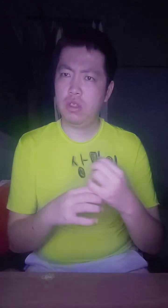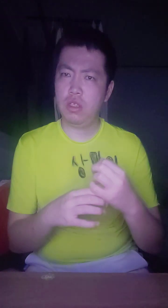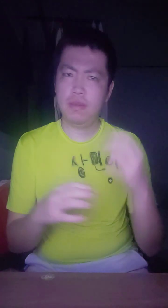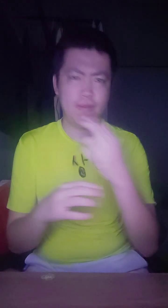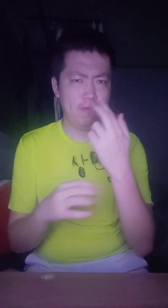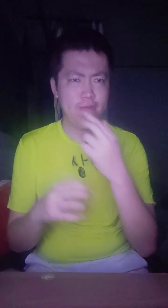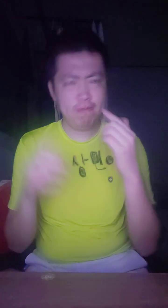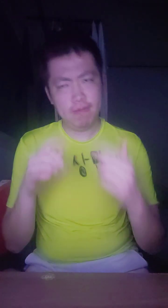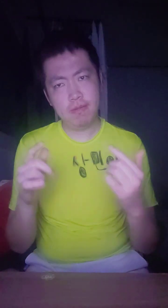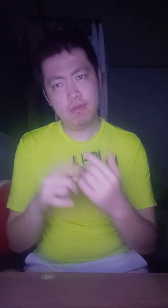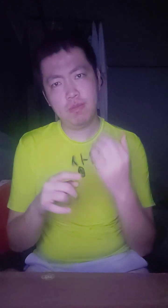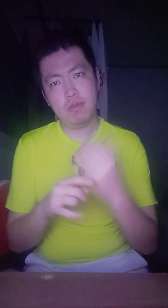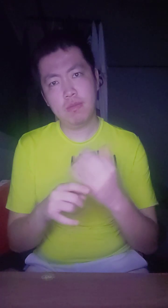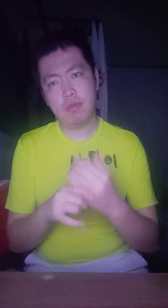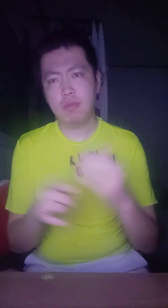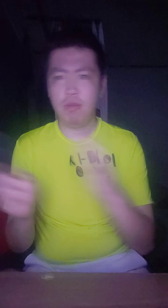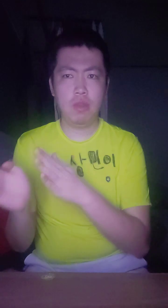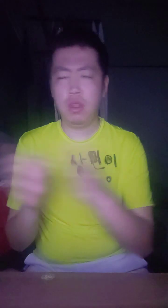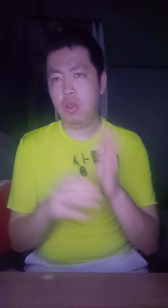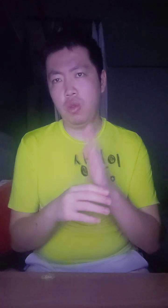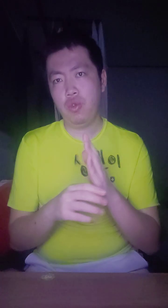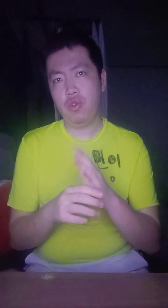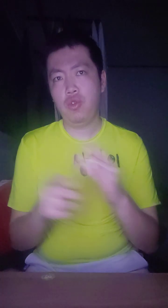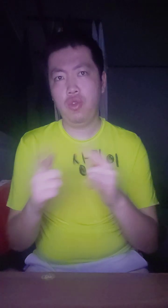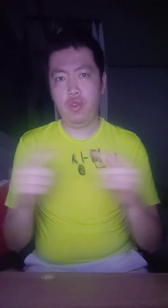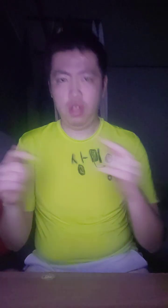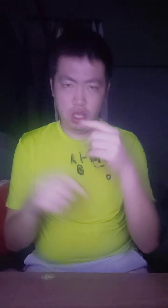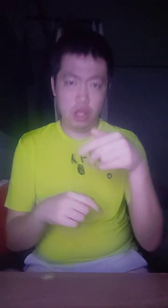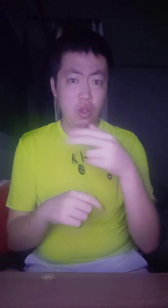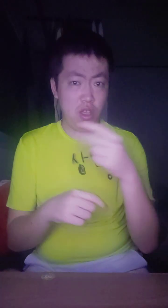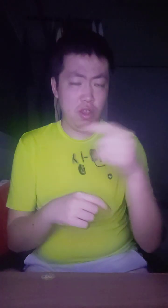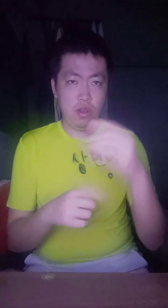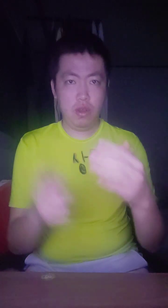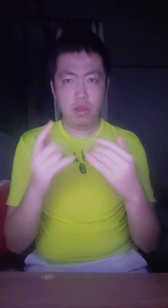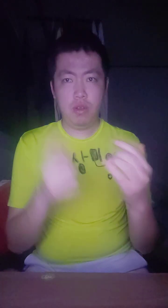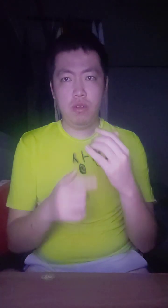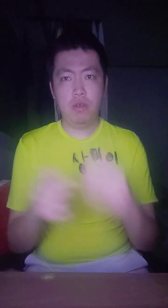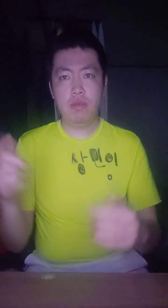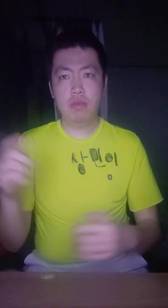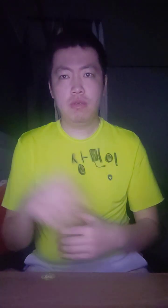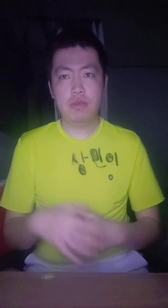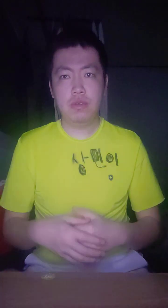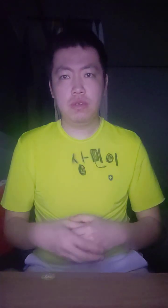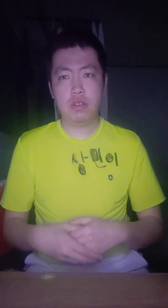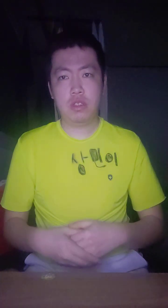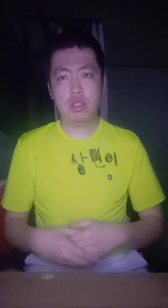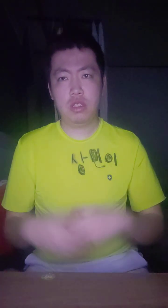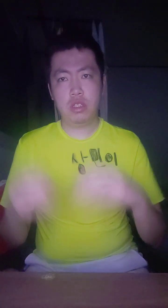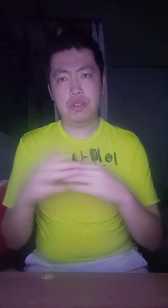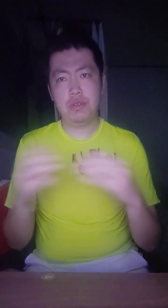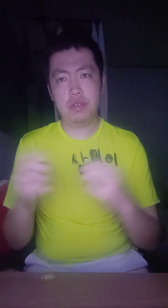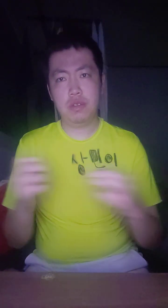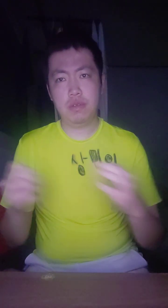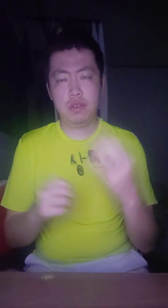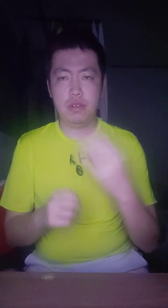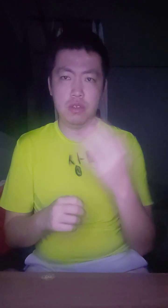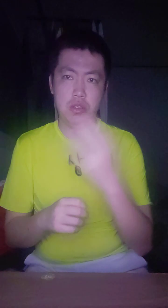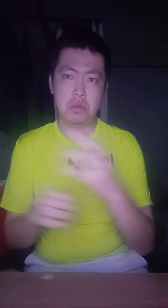말수가 적은 고인을 살갑게 대하려 한 것이었다는 황당한 해명을 내놨습니다. 사건을 조사한 노무법인은 보고서에